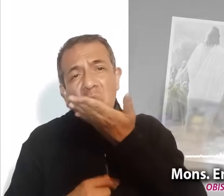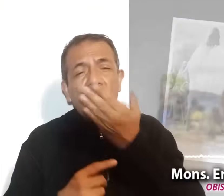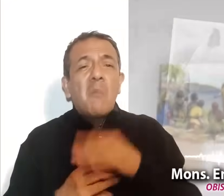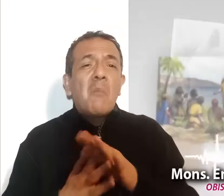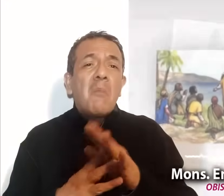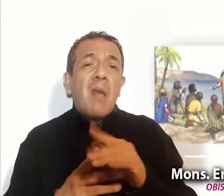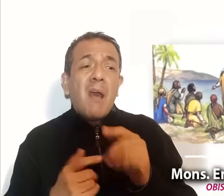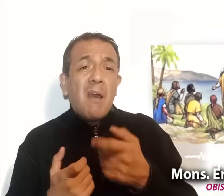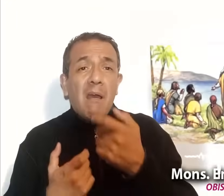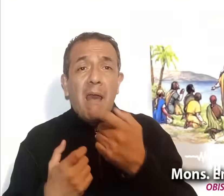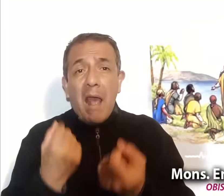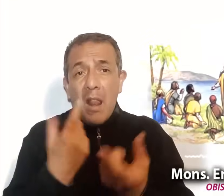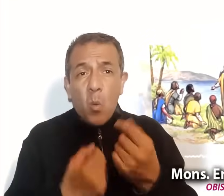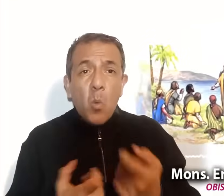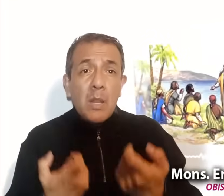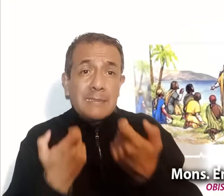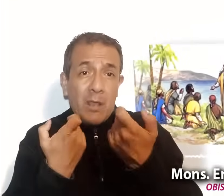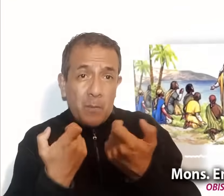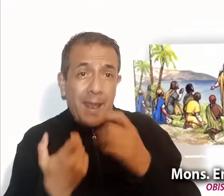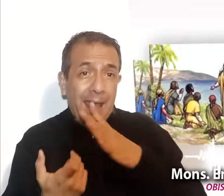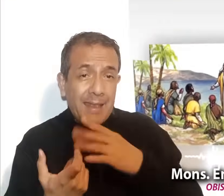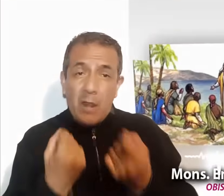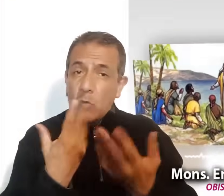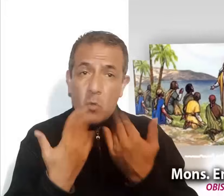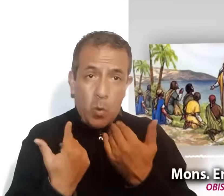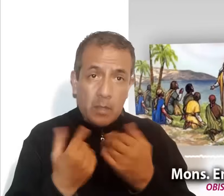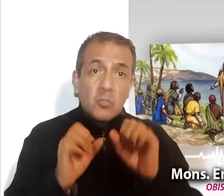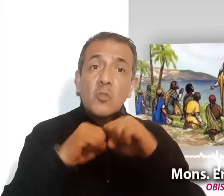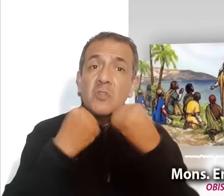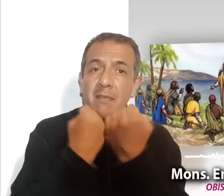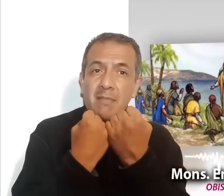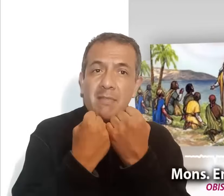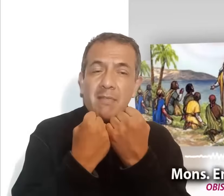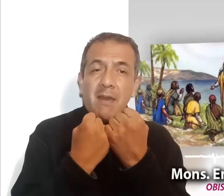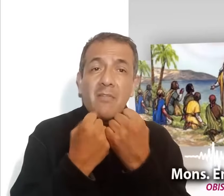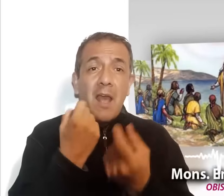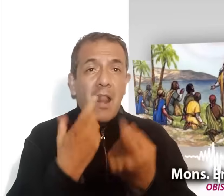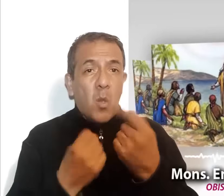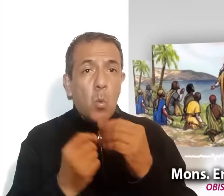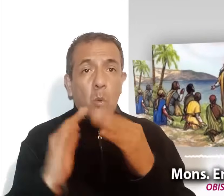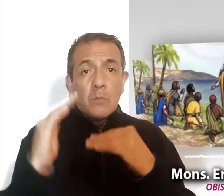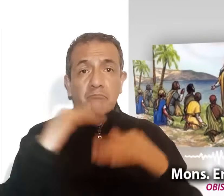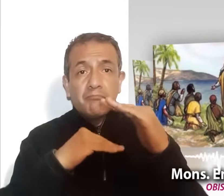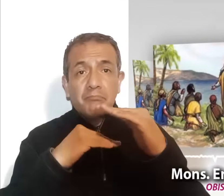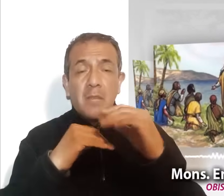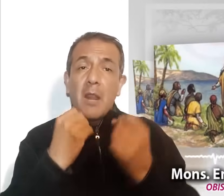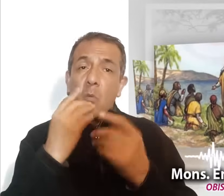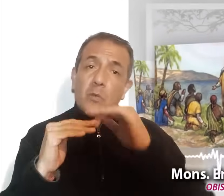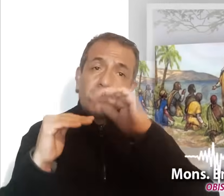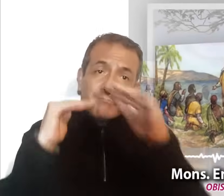injustas diferencias económicas, sociales y estructurales, y las justificamos